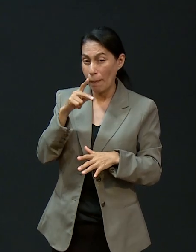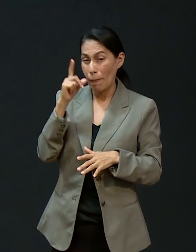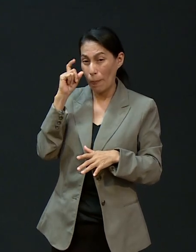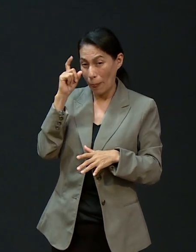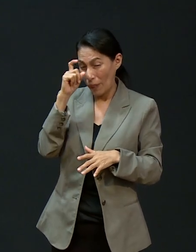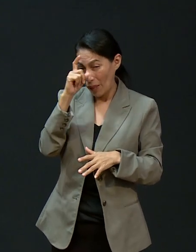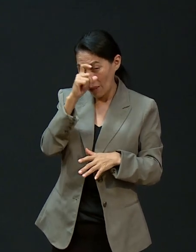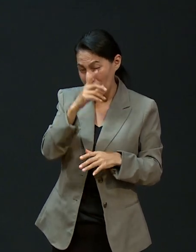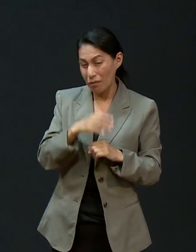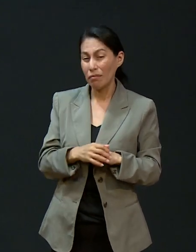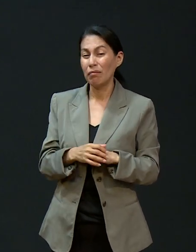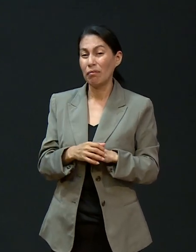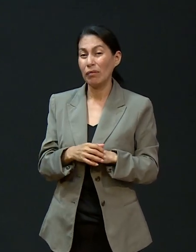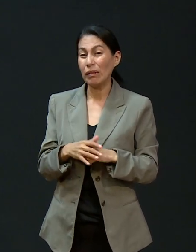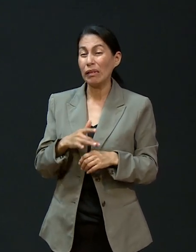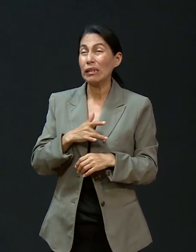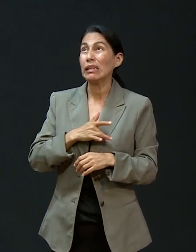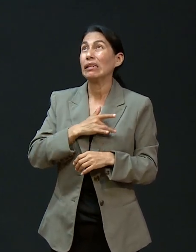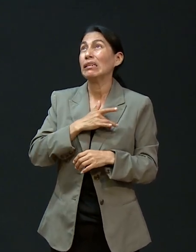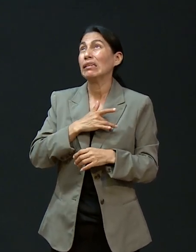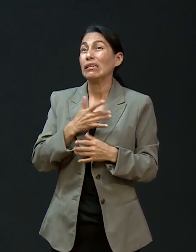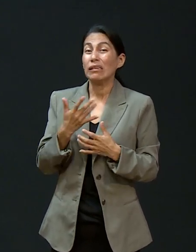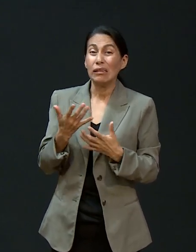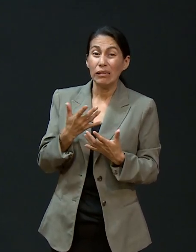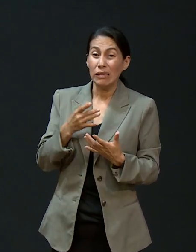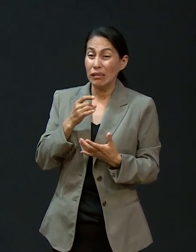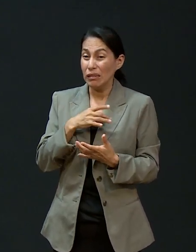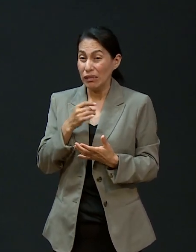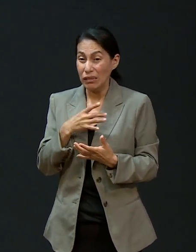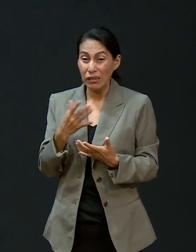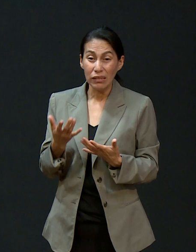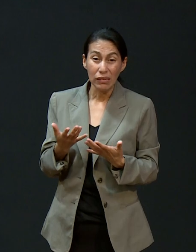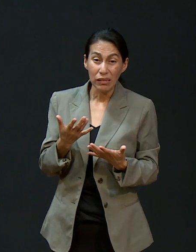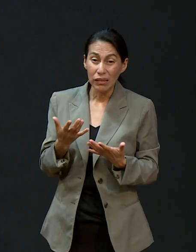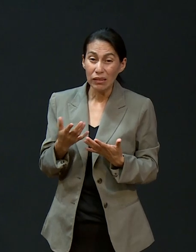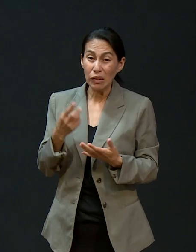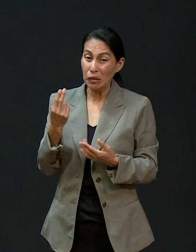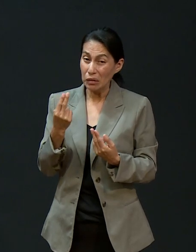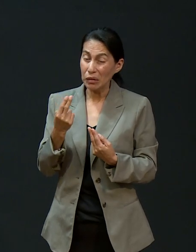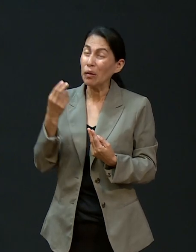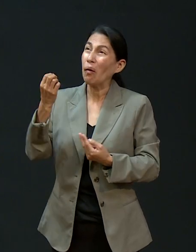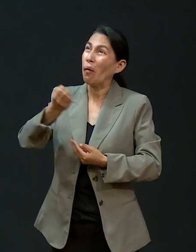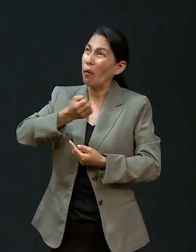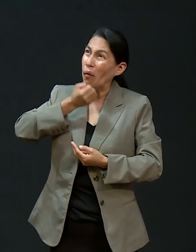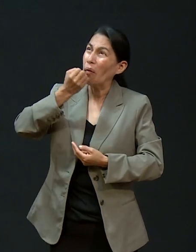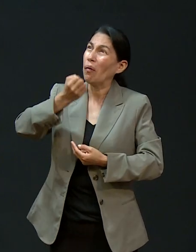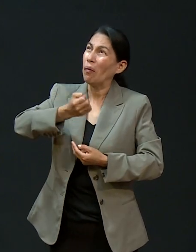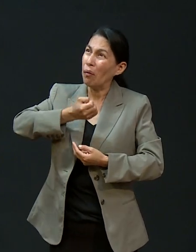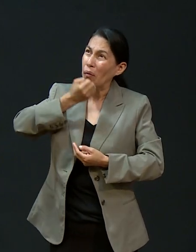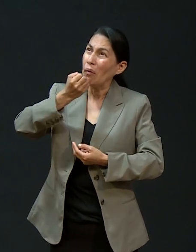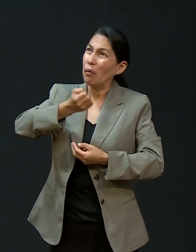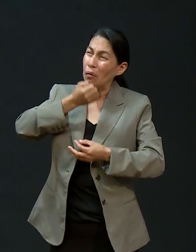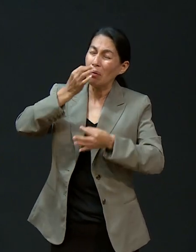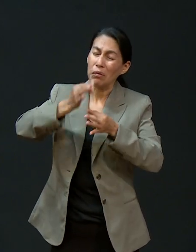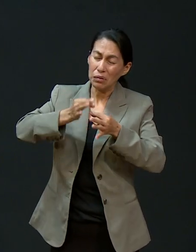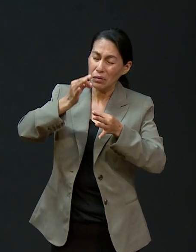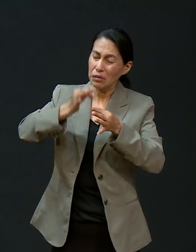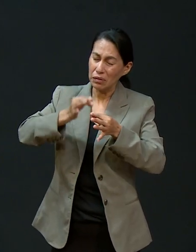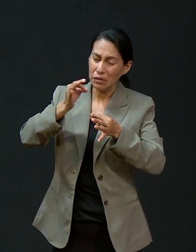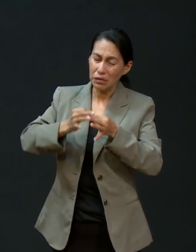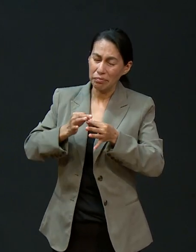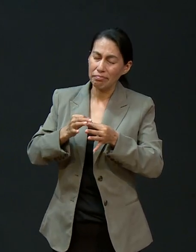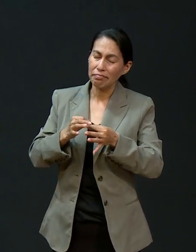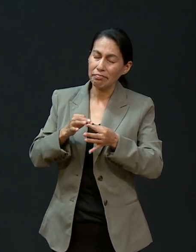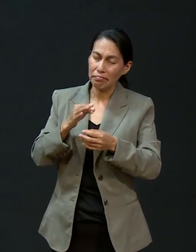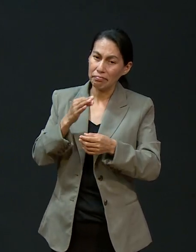difícil porque, como seres humanos, entonces sentimos esas cosas de miedo y ahí tenemos que orar más. Amén.